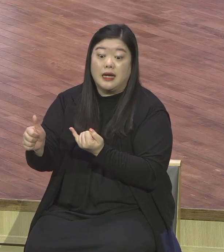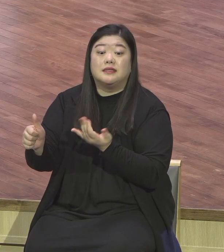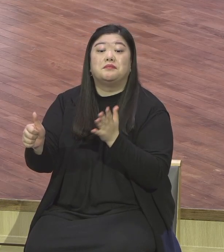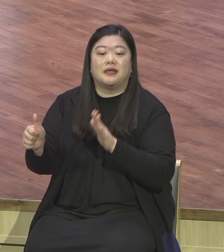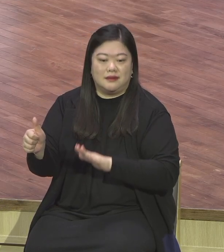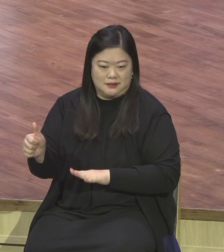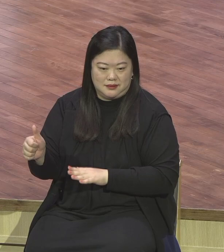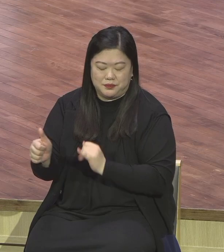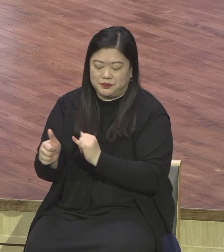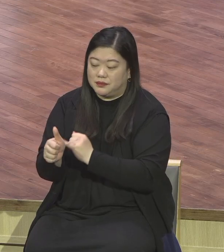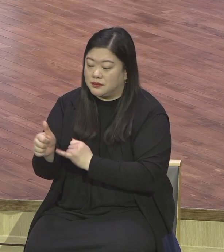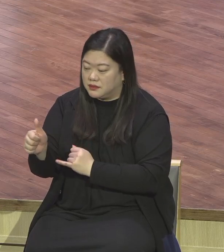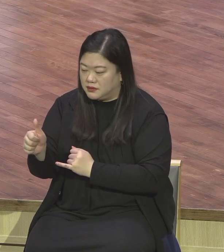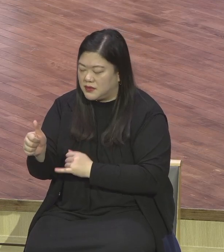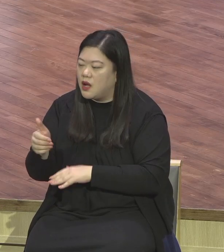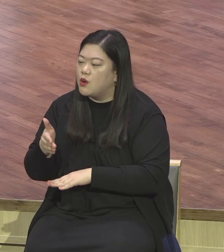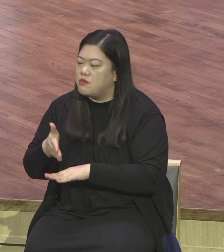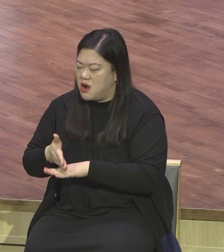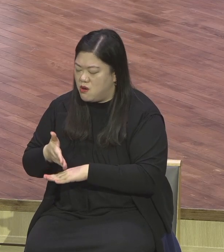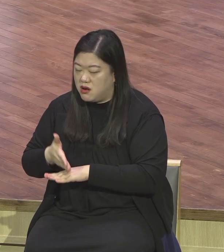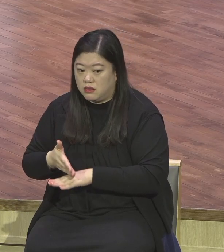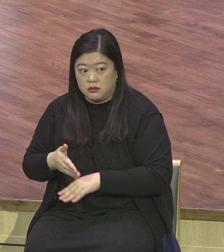미쳤냐